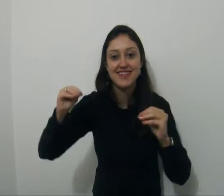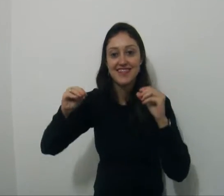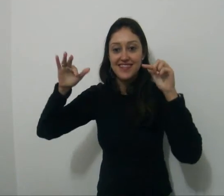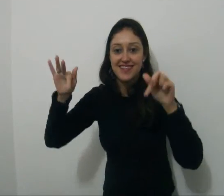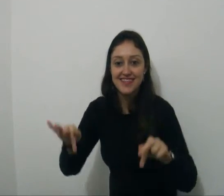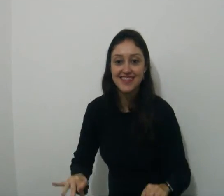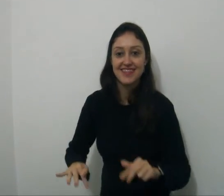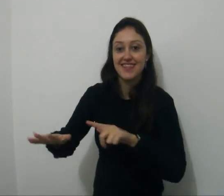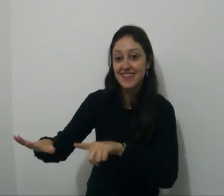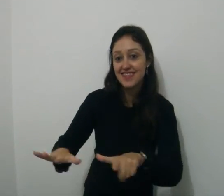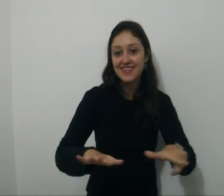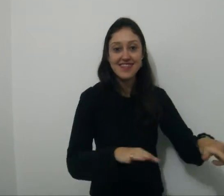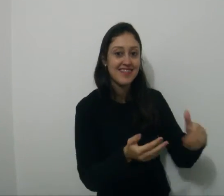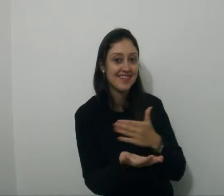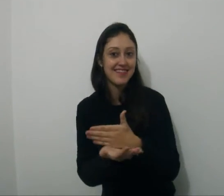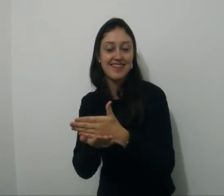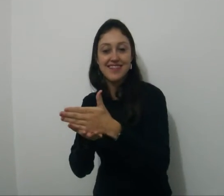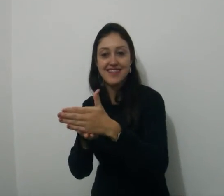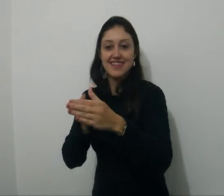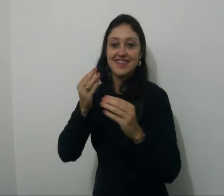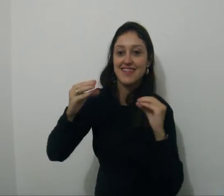Fim de semana começou.